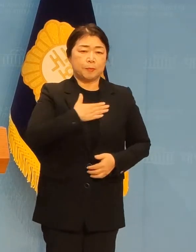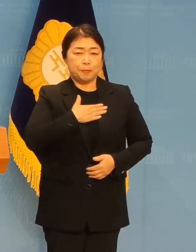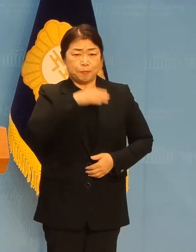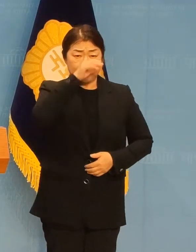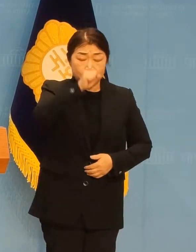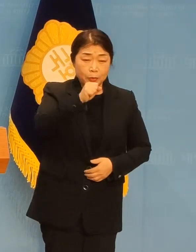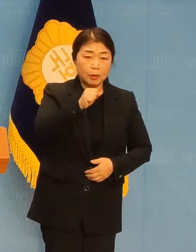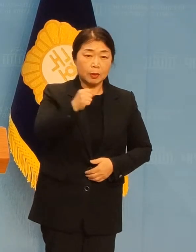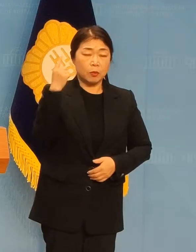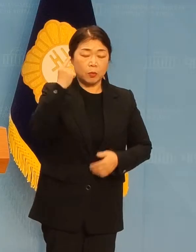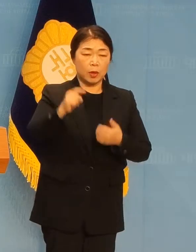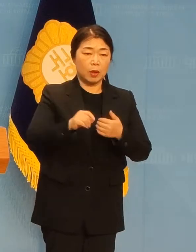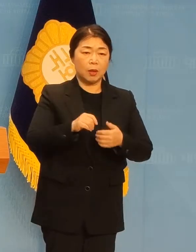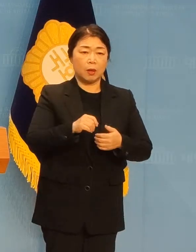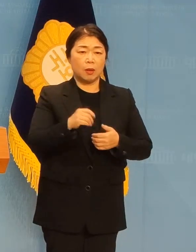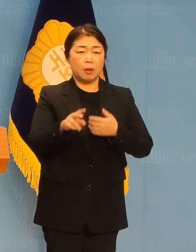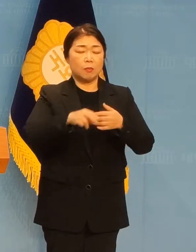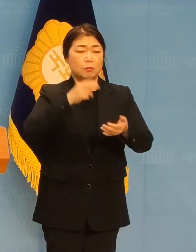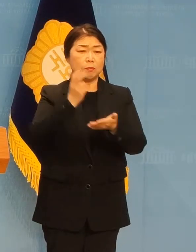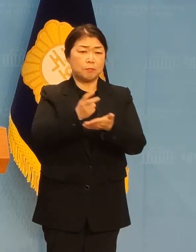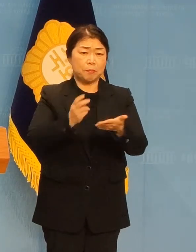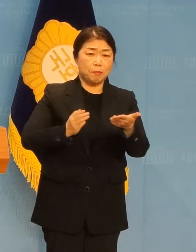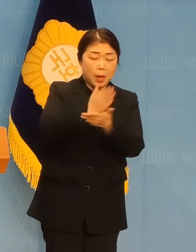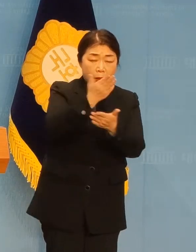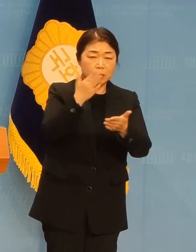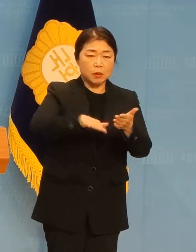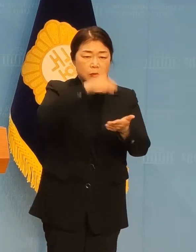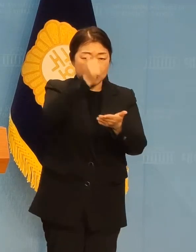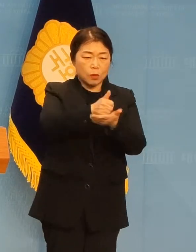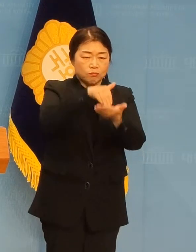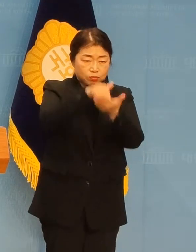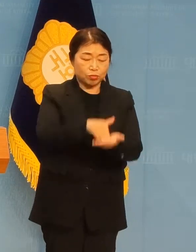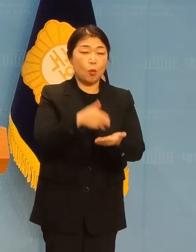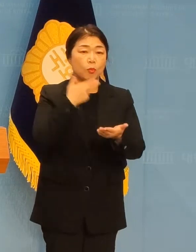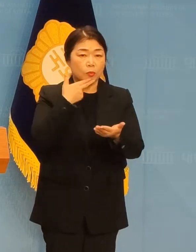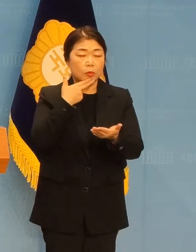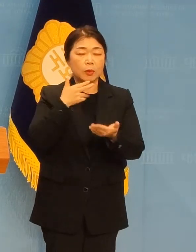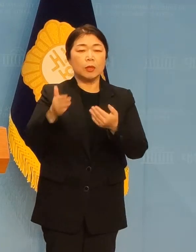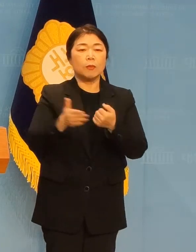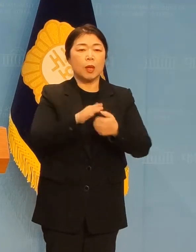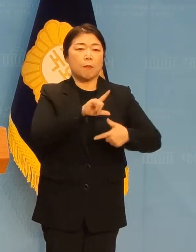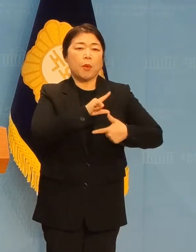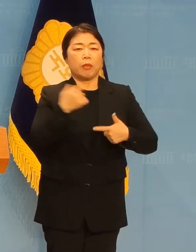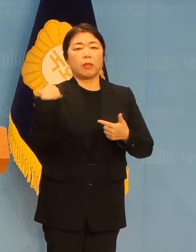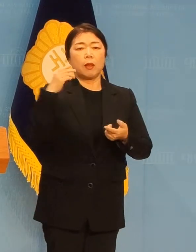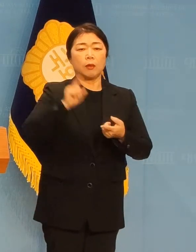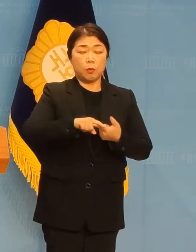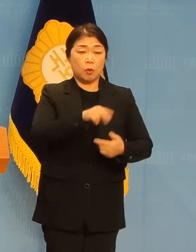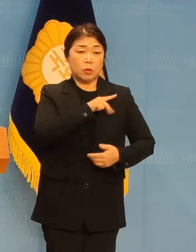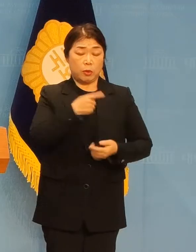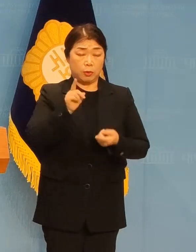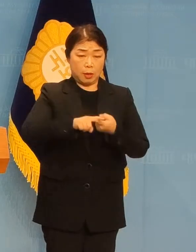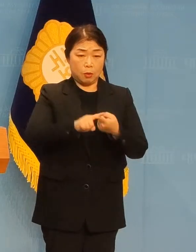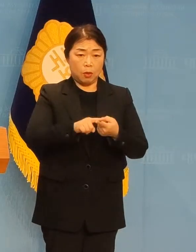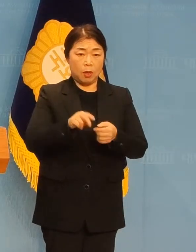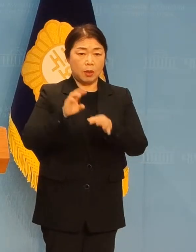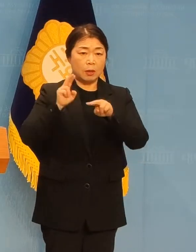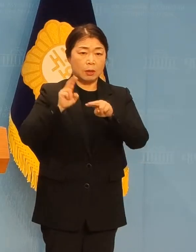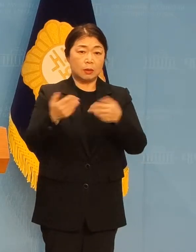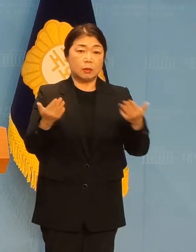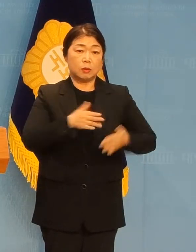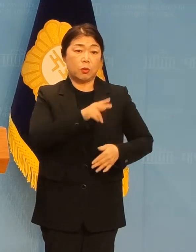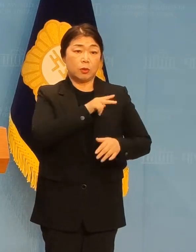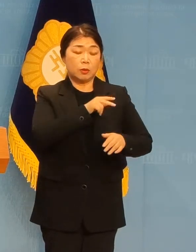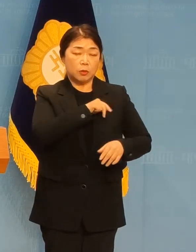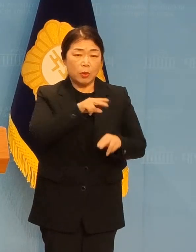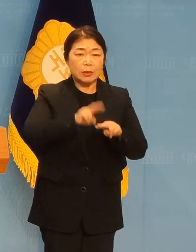듯합니다. 이제는 빠루를 손에 들지 않고 입에 물고서 허위망상 발언을 마구 쏟아내고 있습니다.